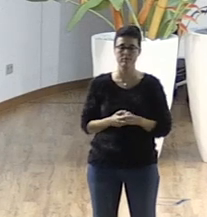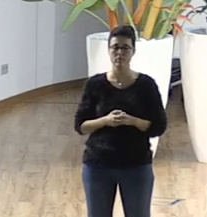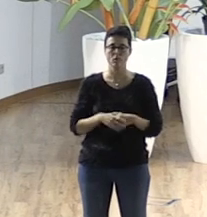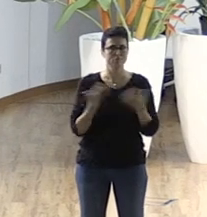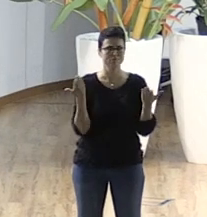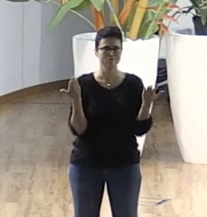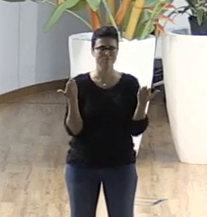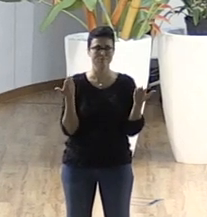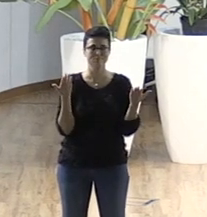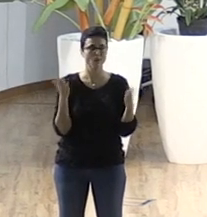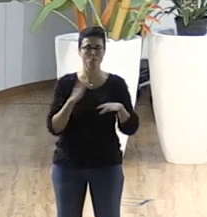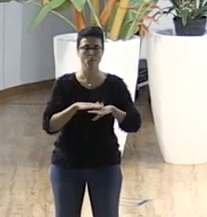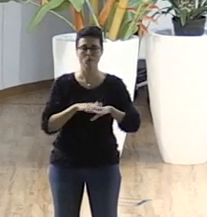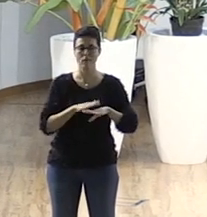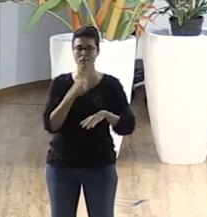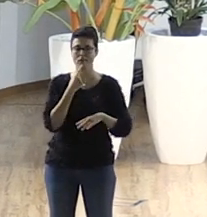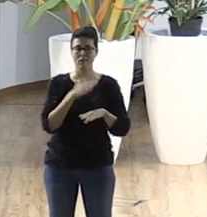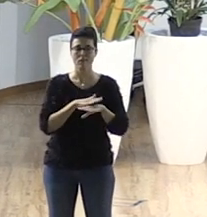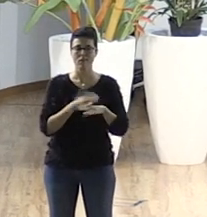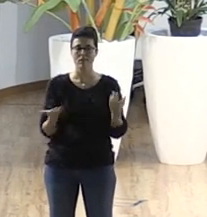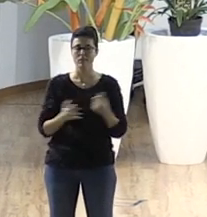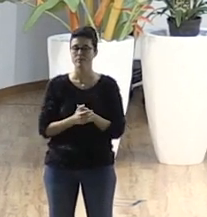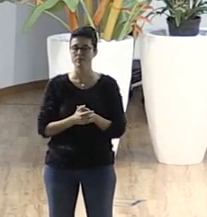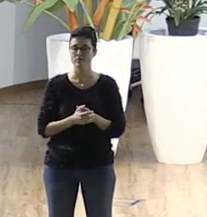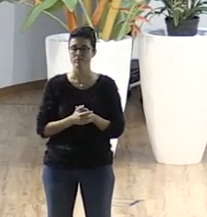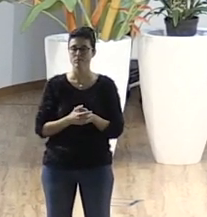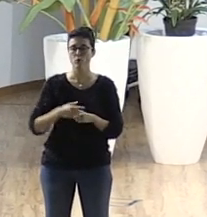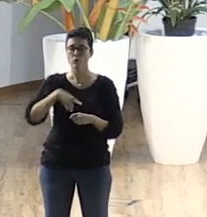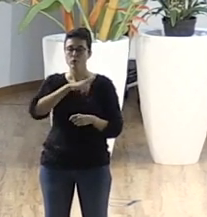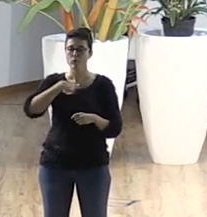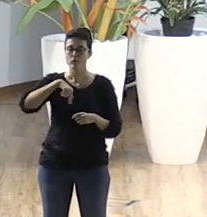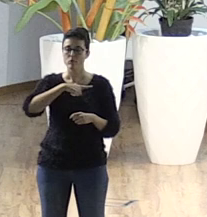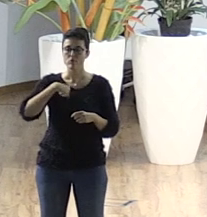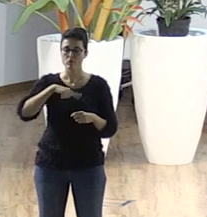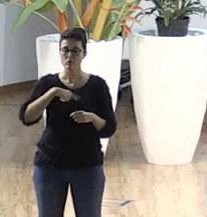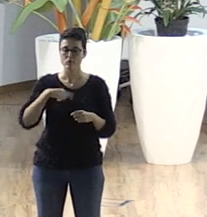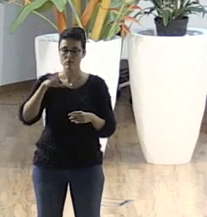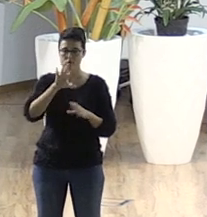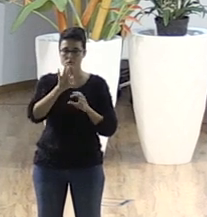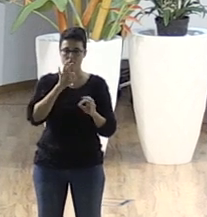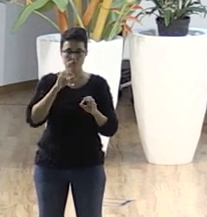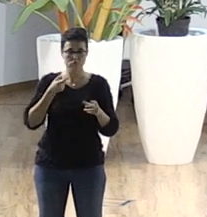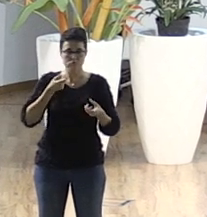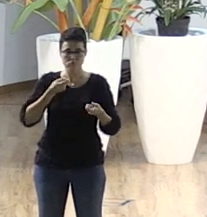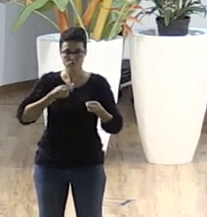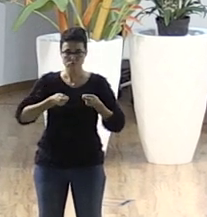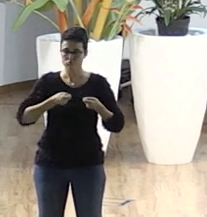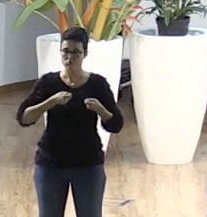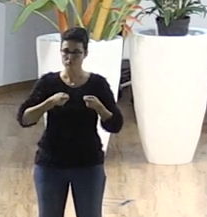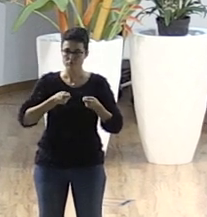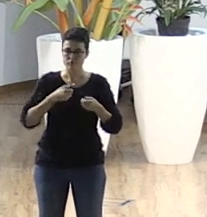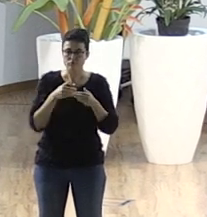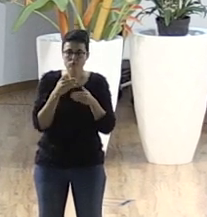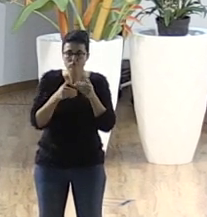eso por qué lo decíamos? Porque resulta que estábamos autogestionando, decidiendo entre todos cómo llevar las cosas para adelante, y de golpe